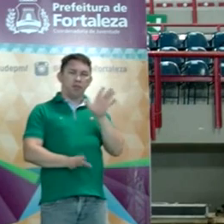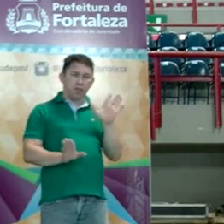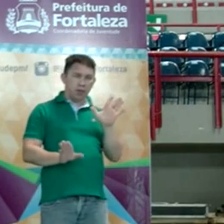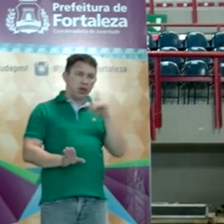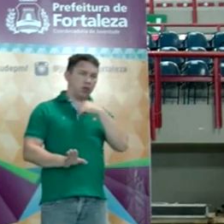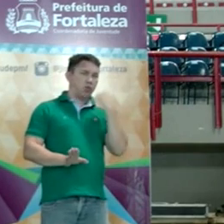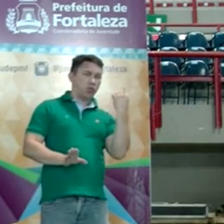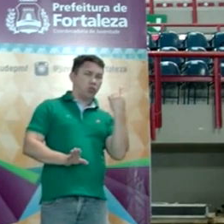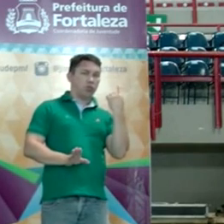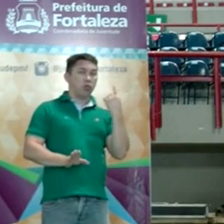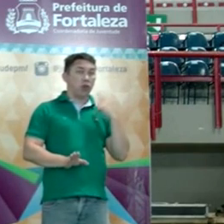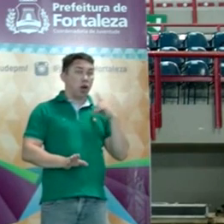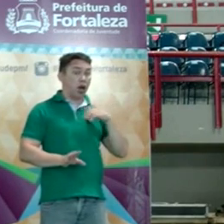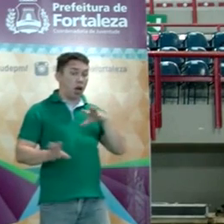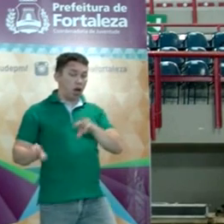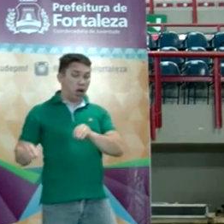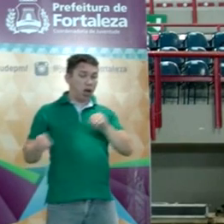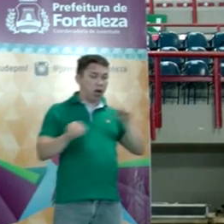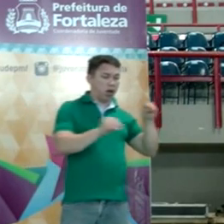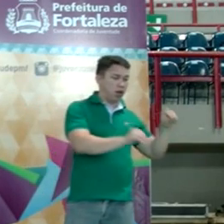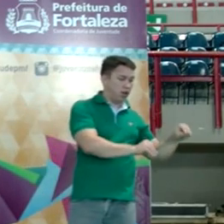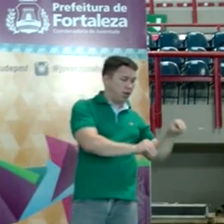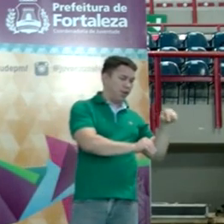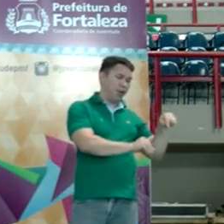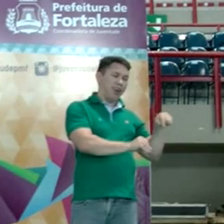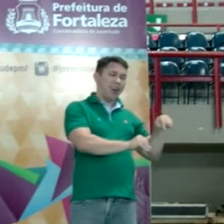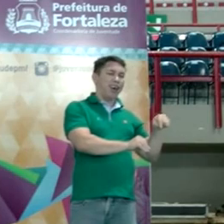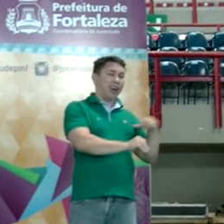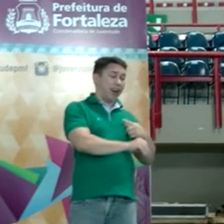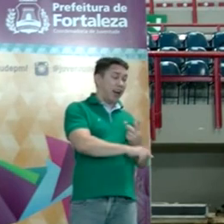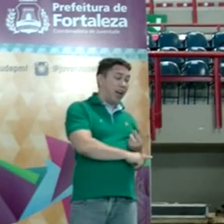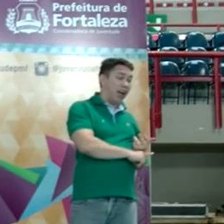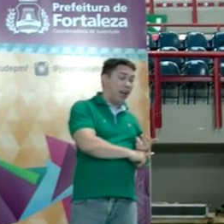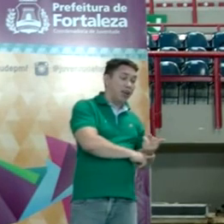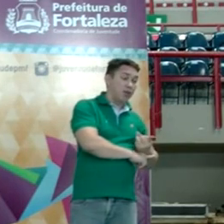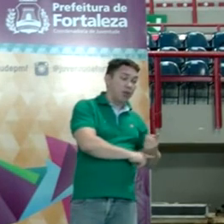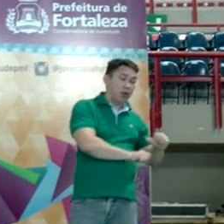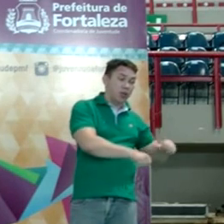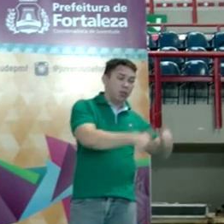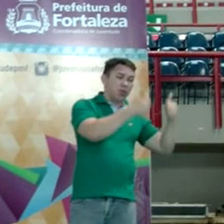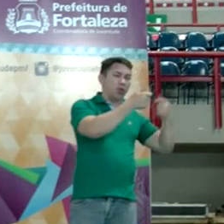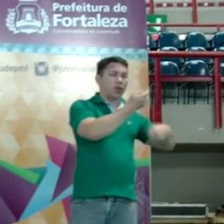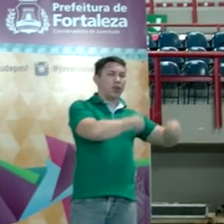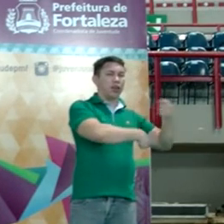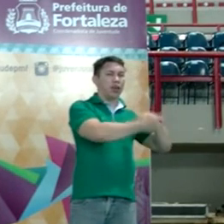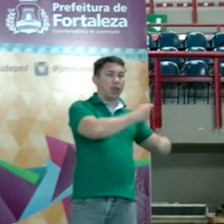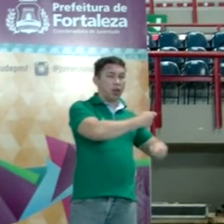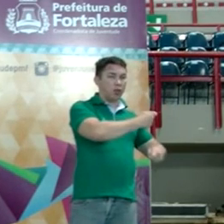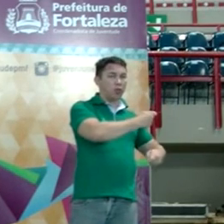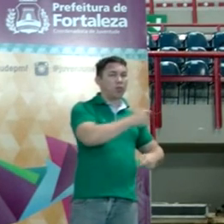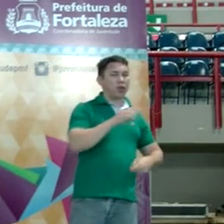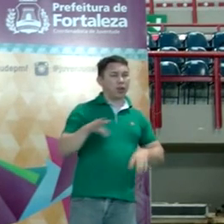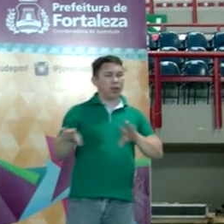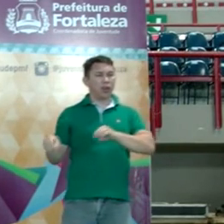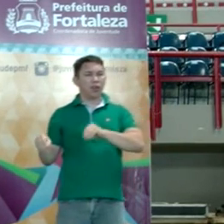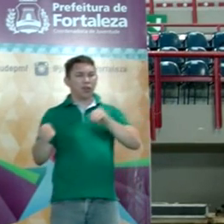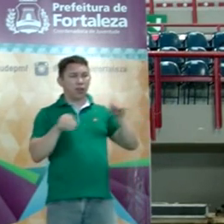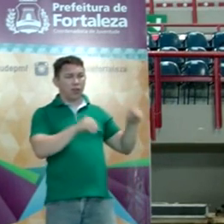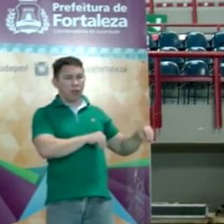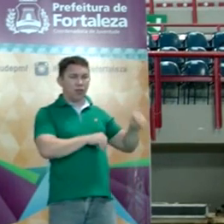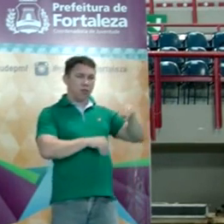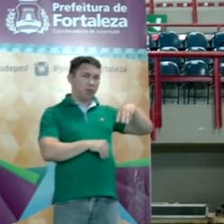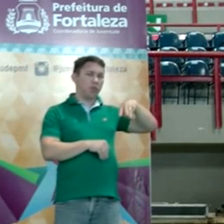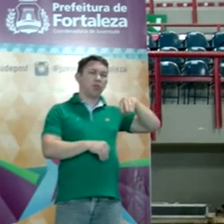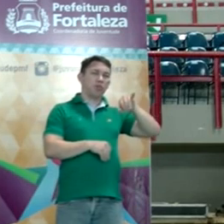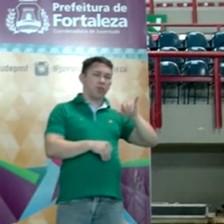Então o refugiado é diferente desse boliviano. Esse boliviano, ele veio em busca de uma melhoria econômica. Por pior que possa parecer a